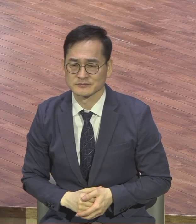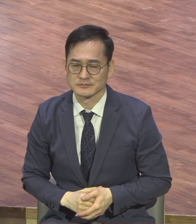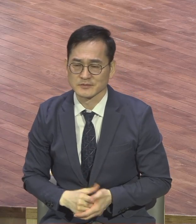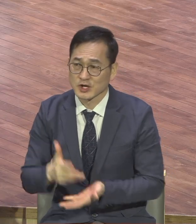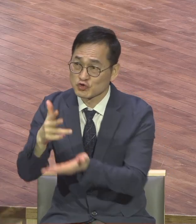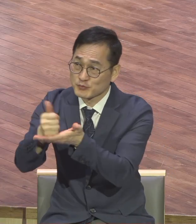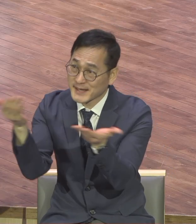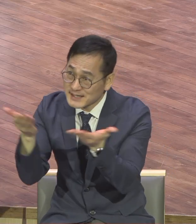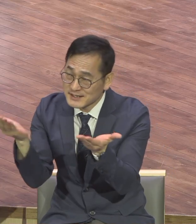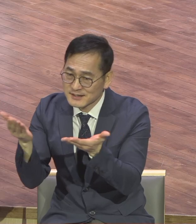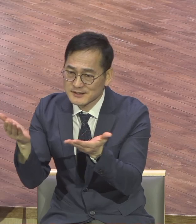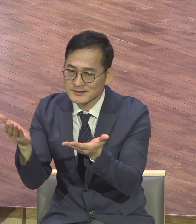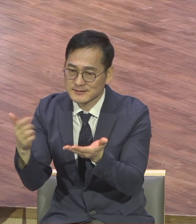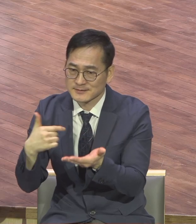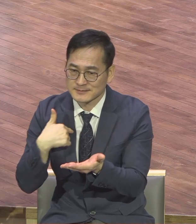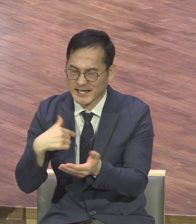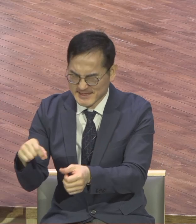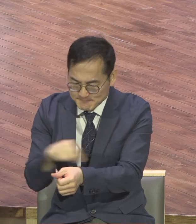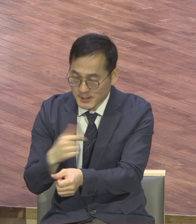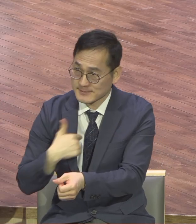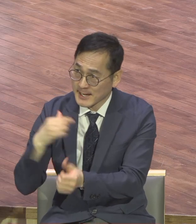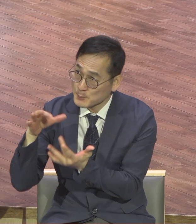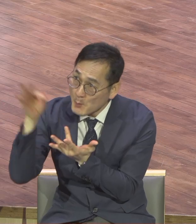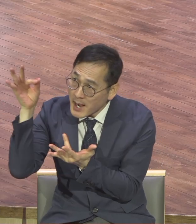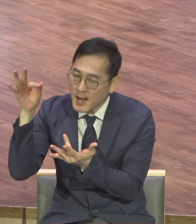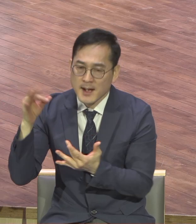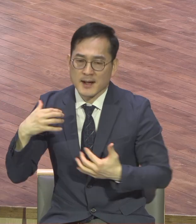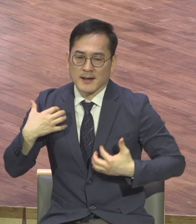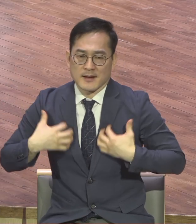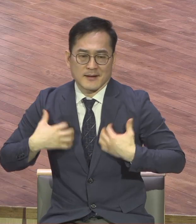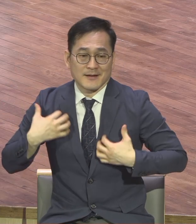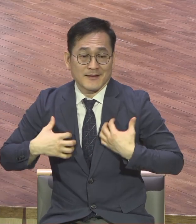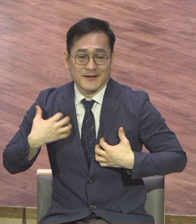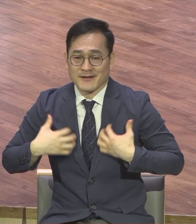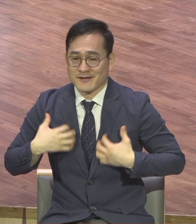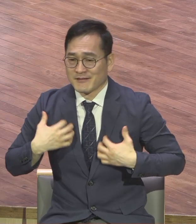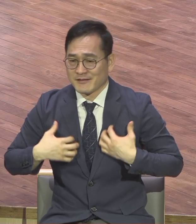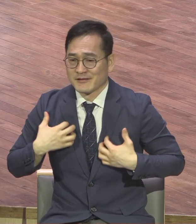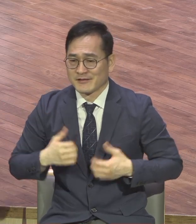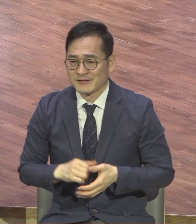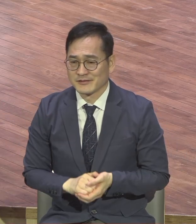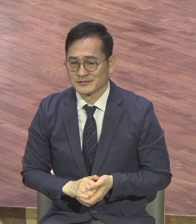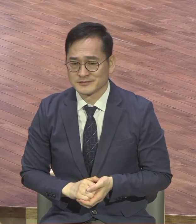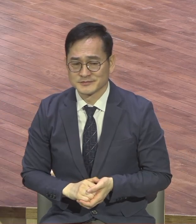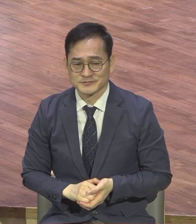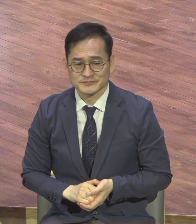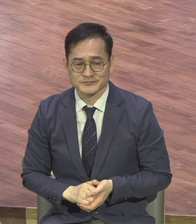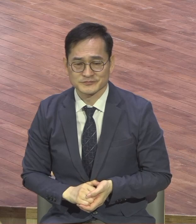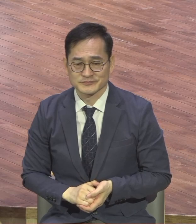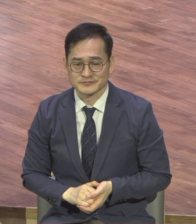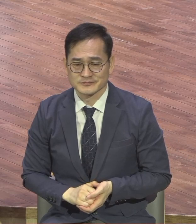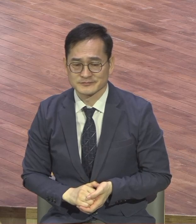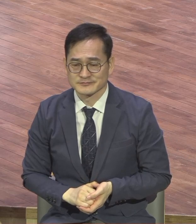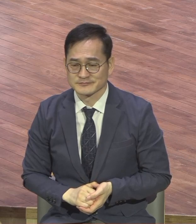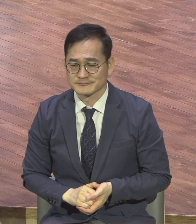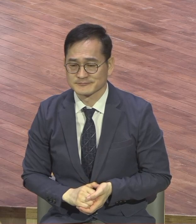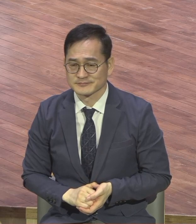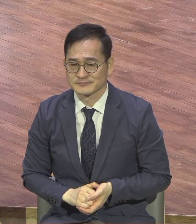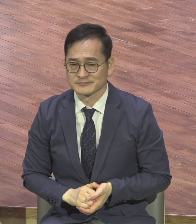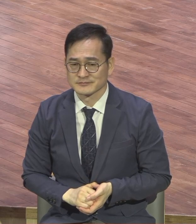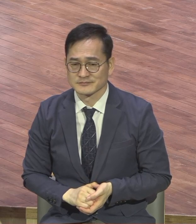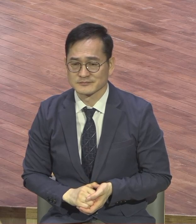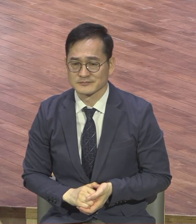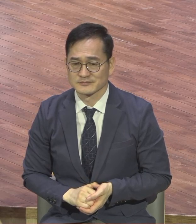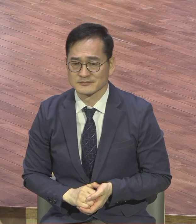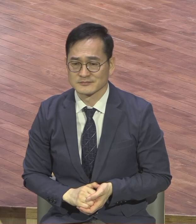위해서 몸된 교회에서 여러분이 헌신하고 여러분이 땀흘려 수고하고 여러분이 그렇게